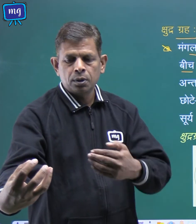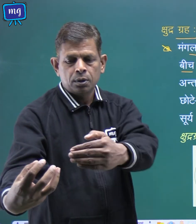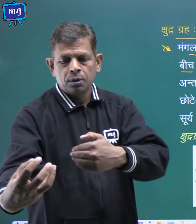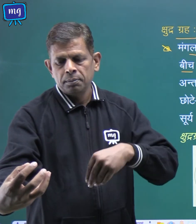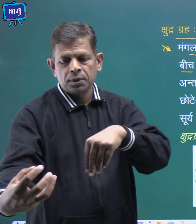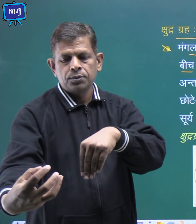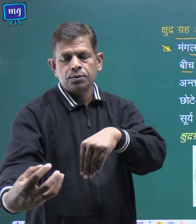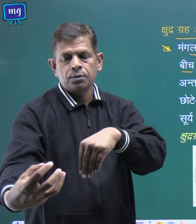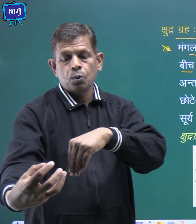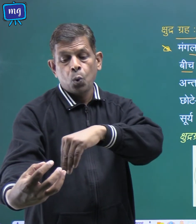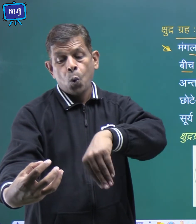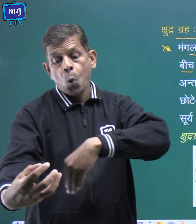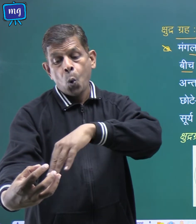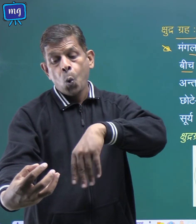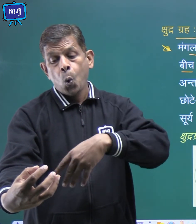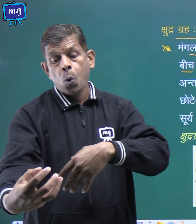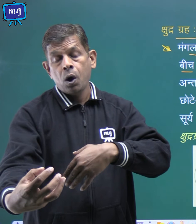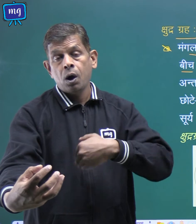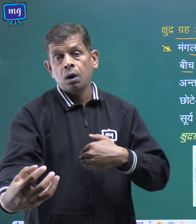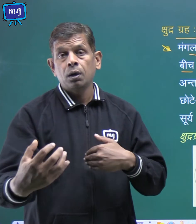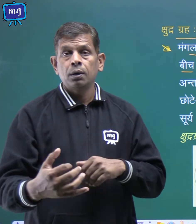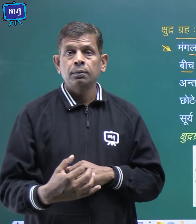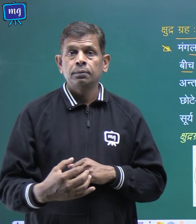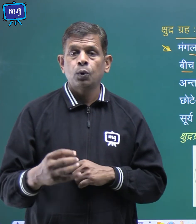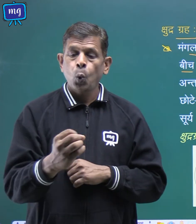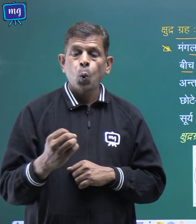बीच बहुत सा अंतराल है।